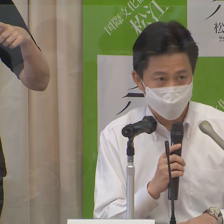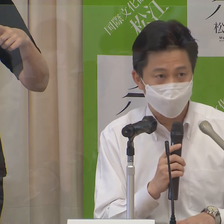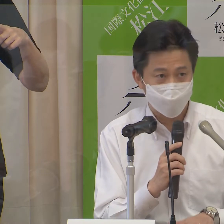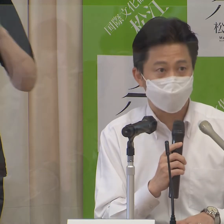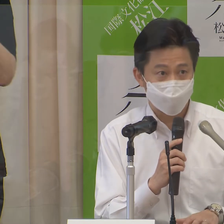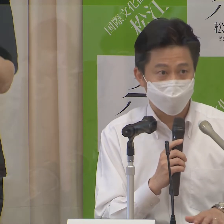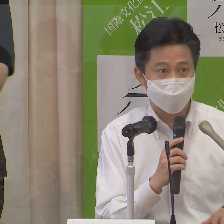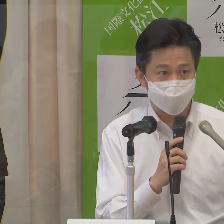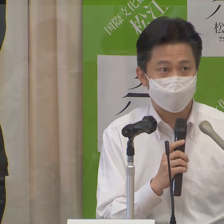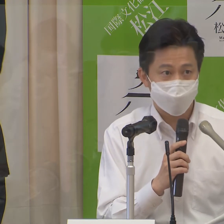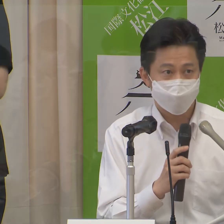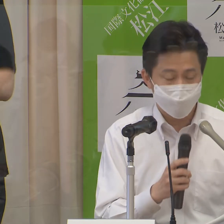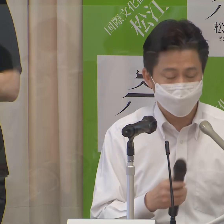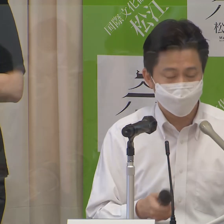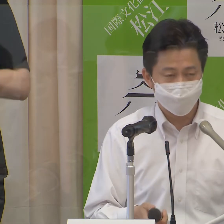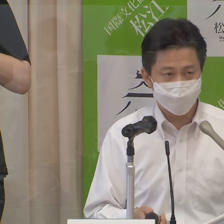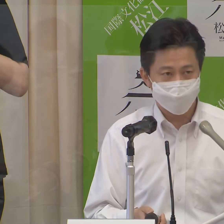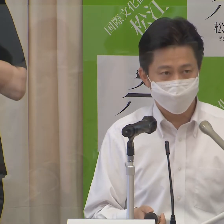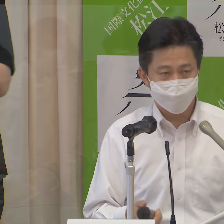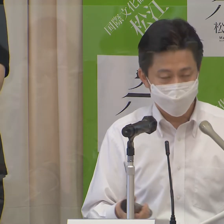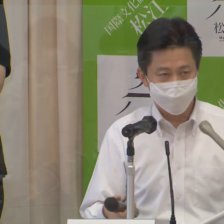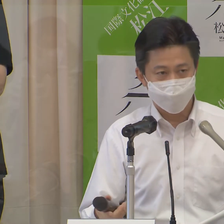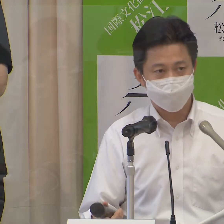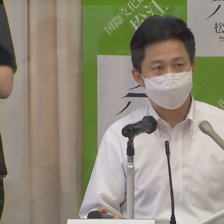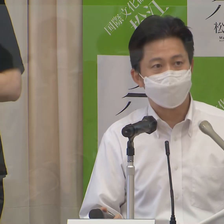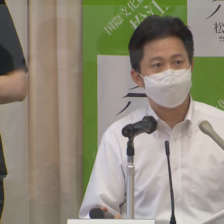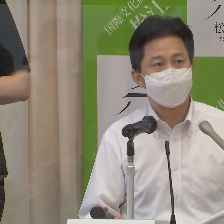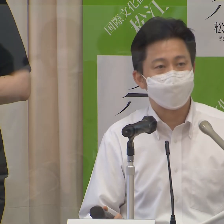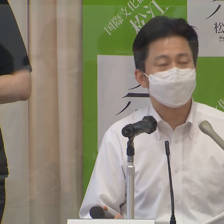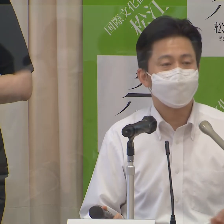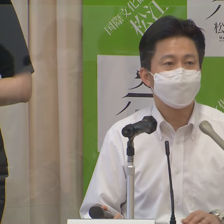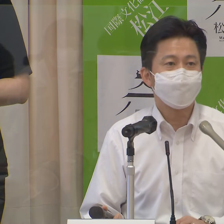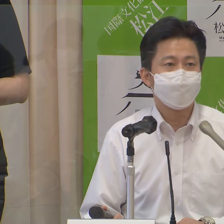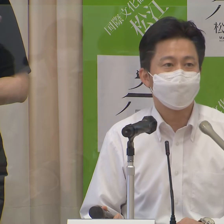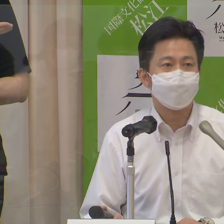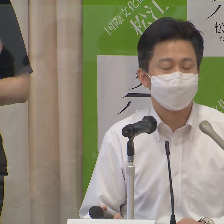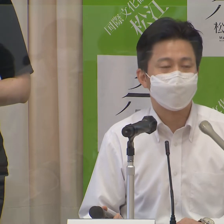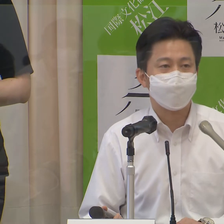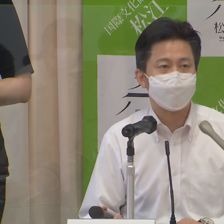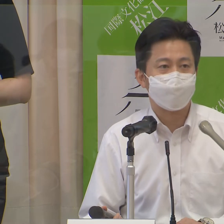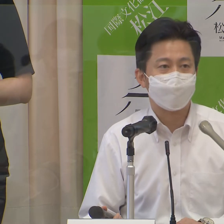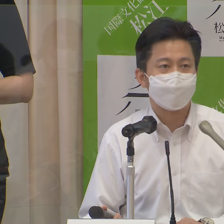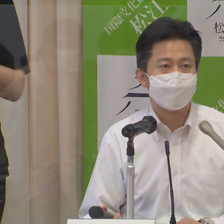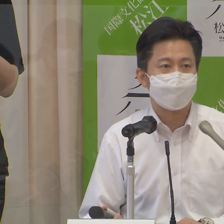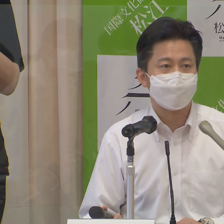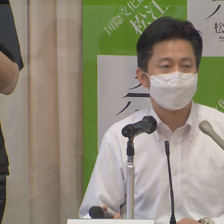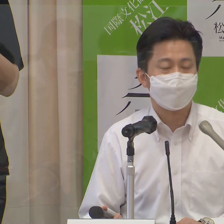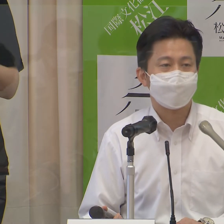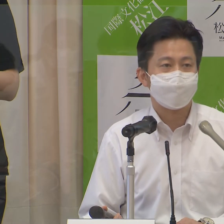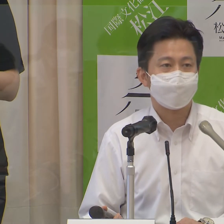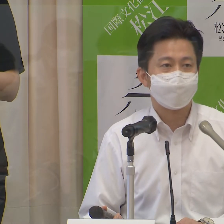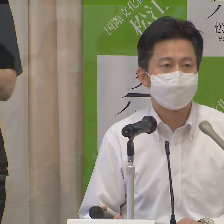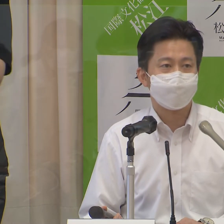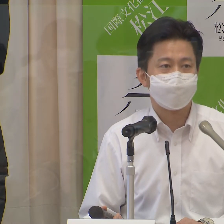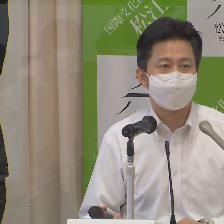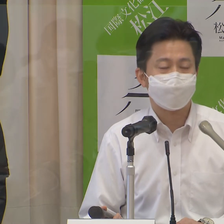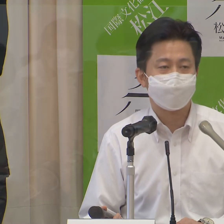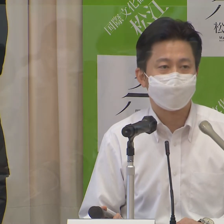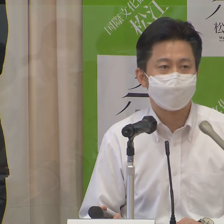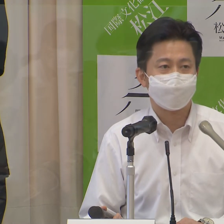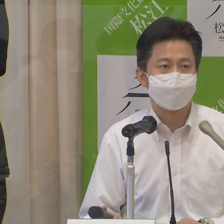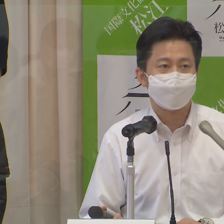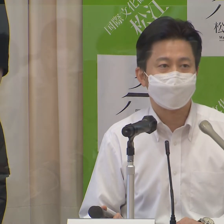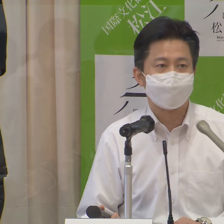くということを基本に考えております。 まあ、例えば今保健師の方が応援に取られて、まあ、例え